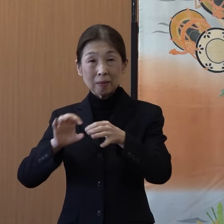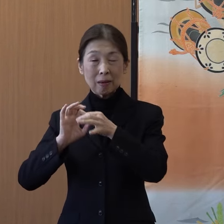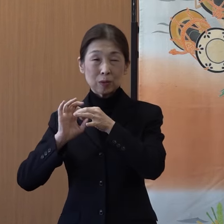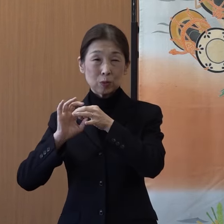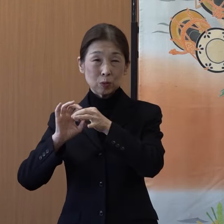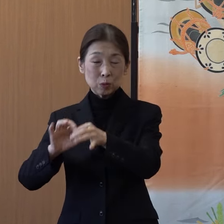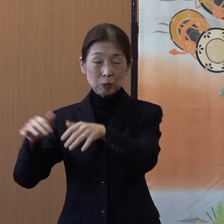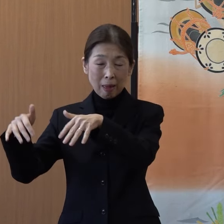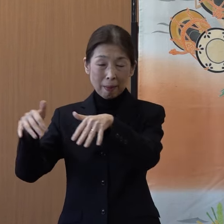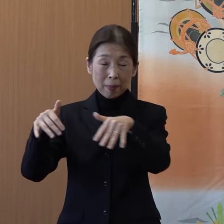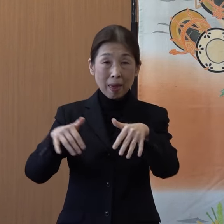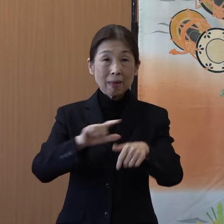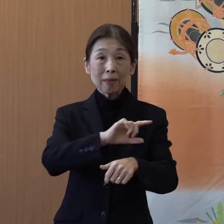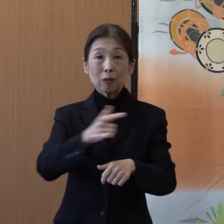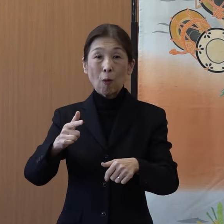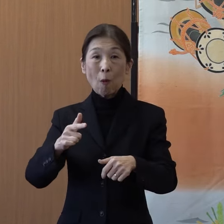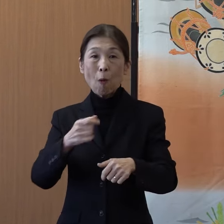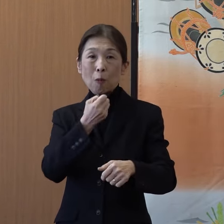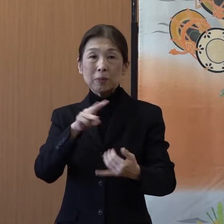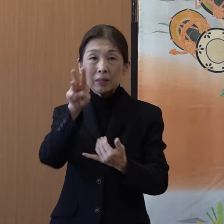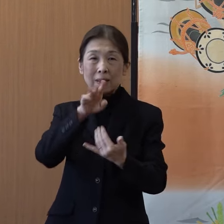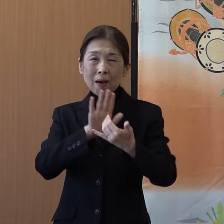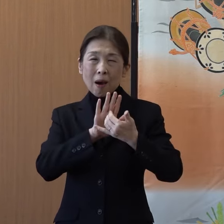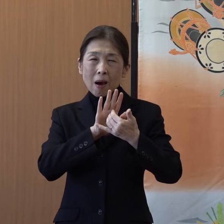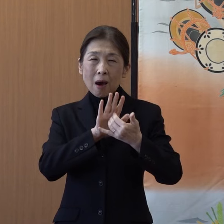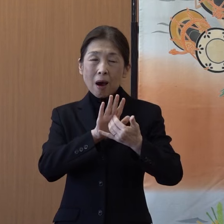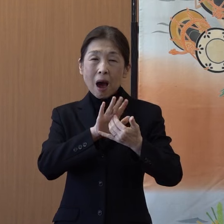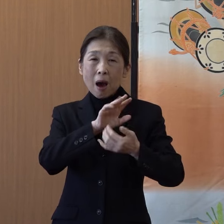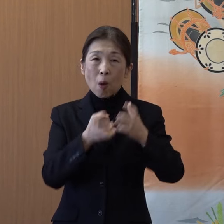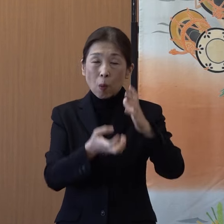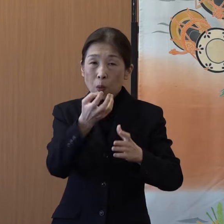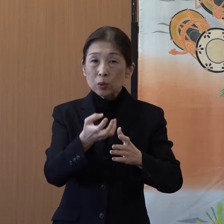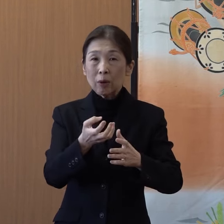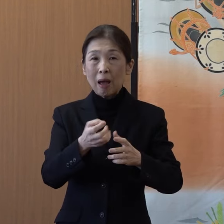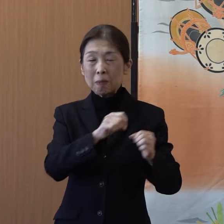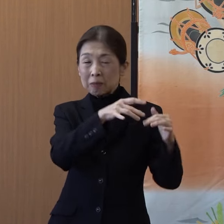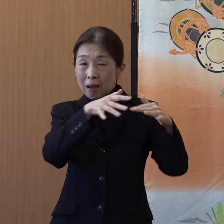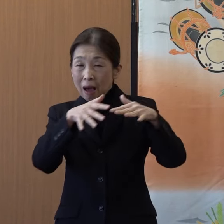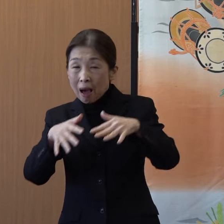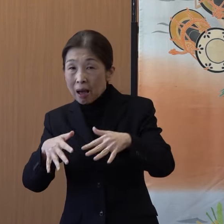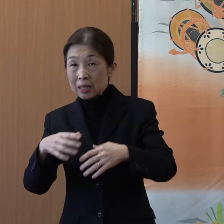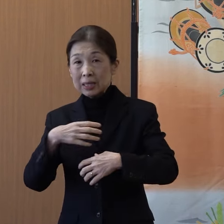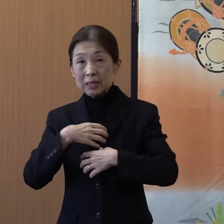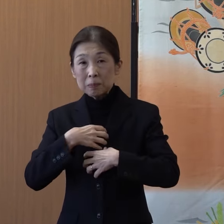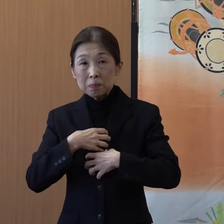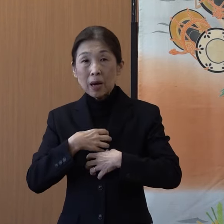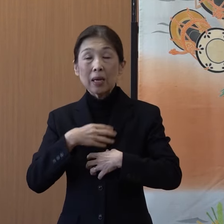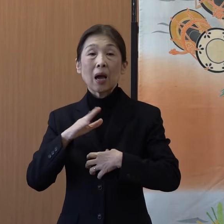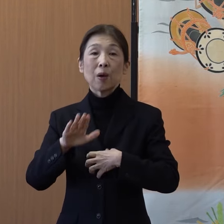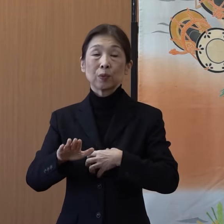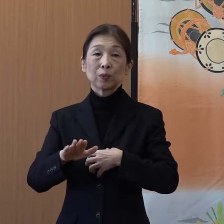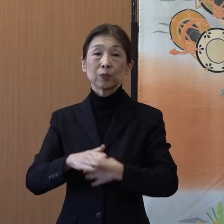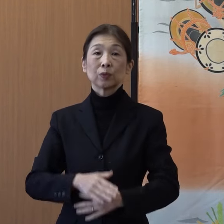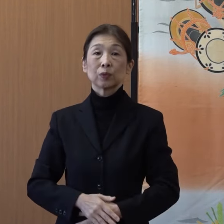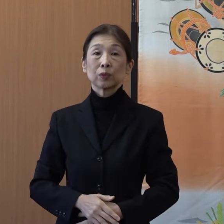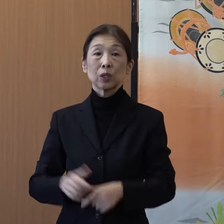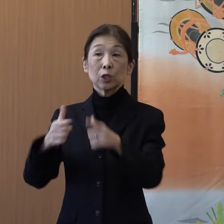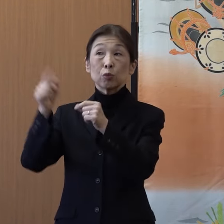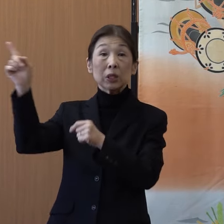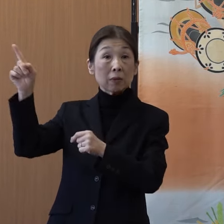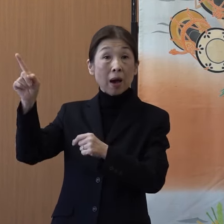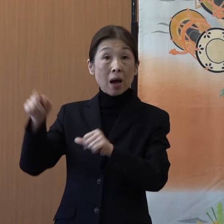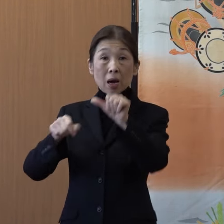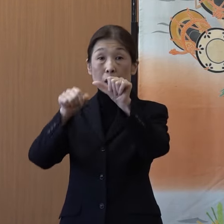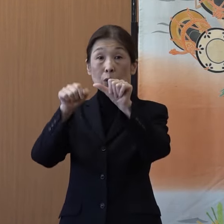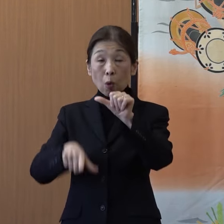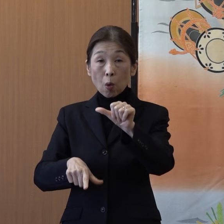により水害や土砂災害の危険が高まる季節であります。国は5月を